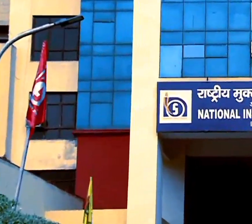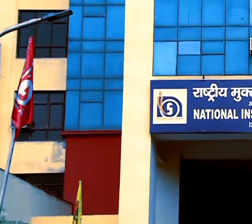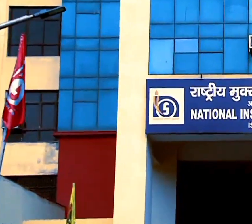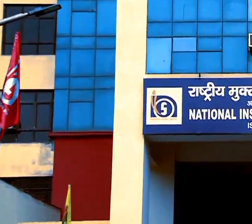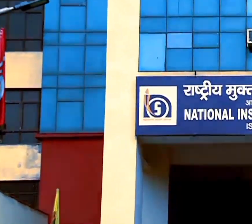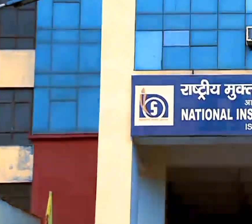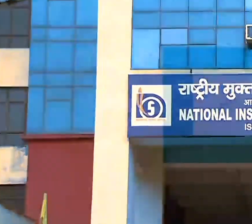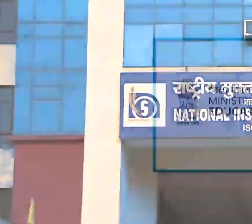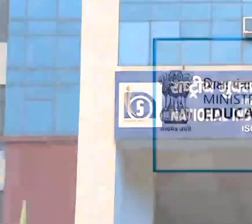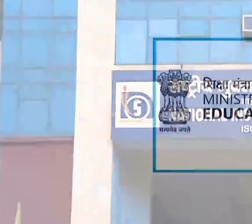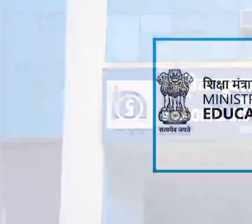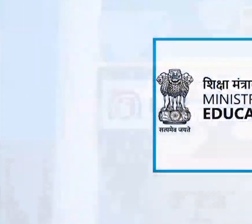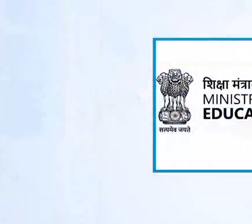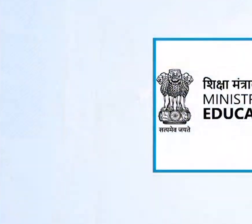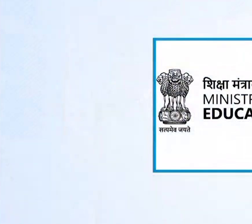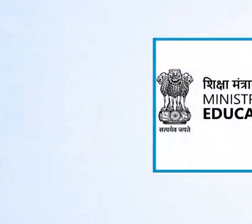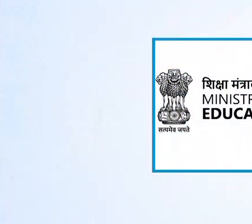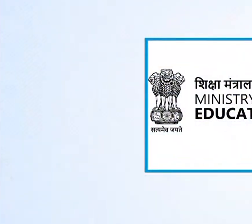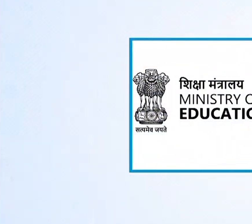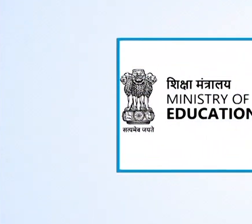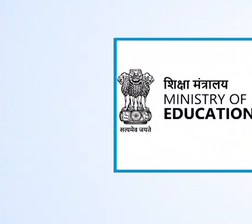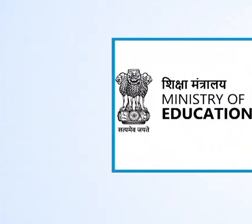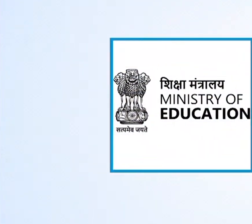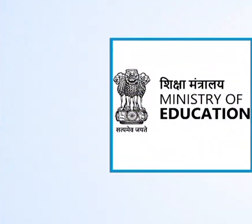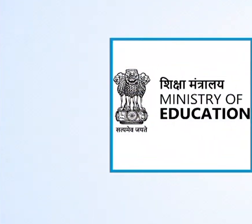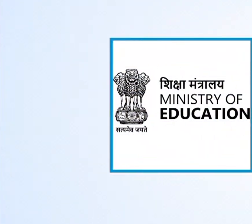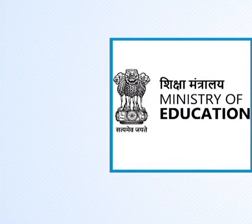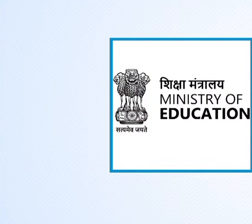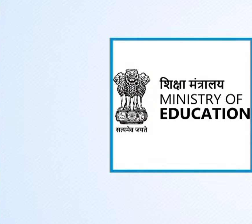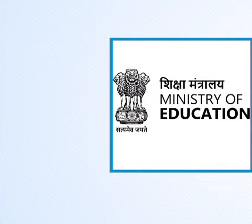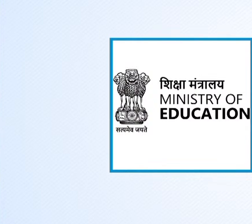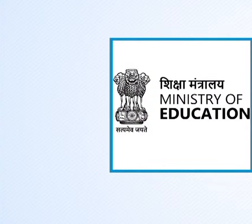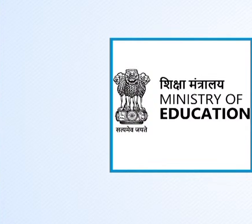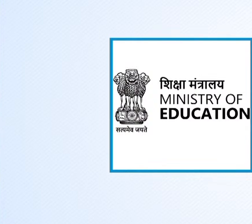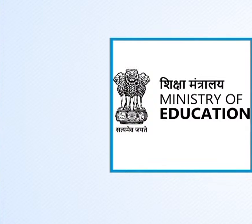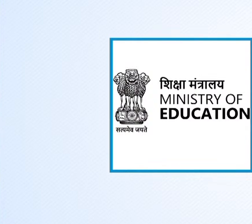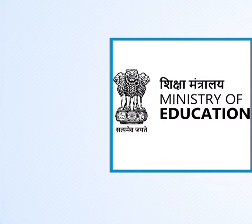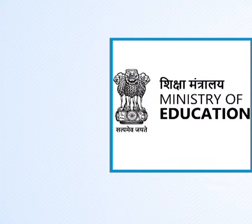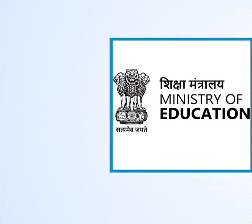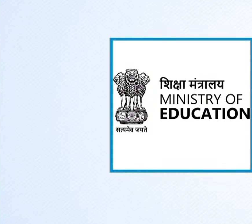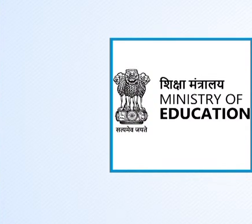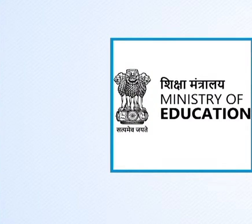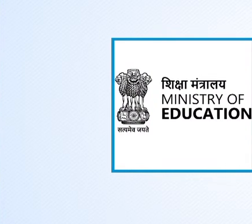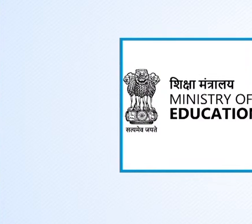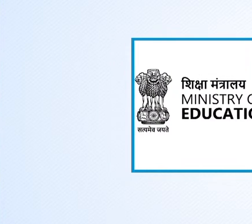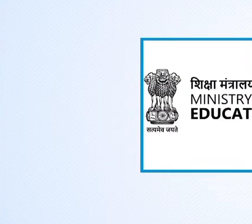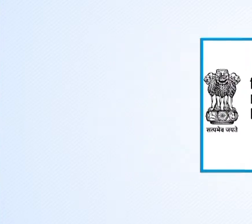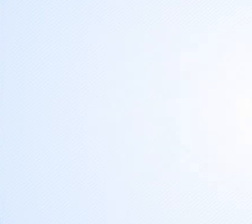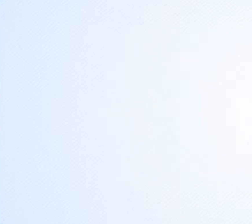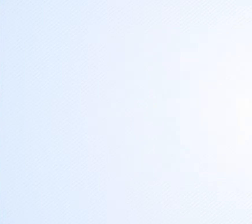राष्ट्रीय मुक्त विद्यालय शिक्षा संस्थान NIUS शिक्षा मंत्रालय भारत सरकार के अंतर्गत एक स्वायत्त